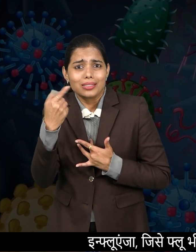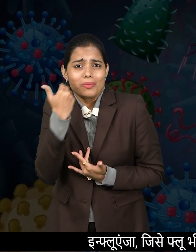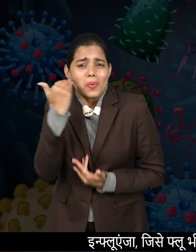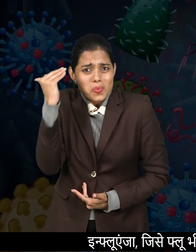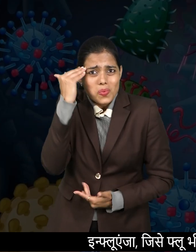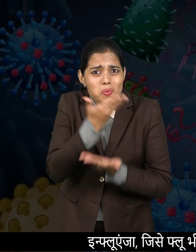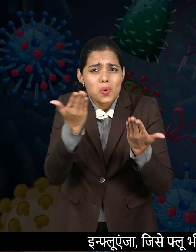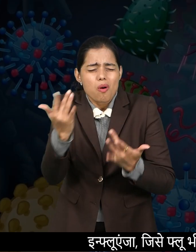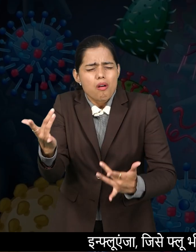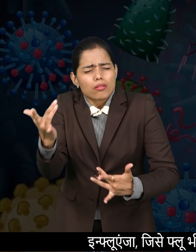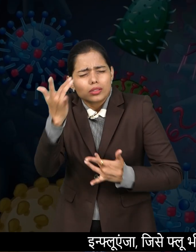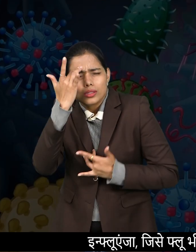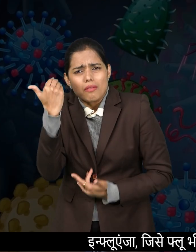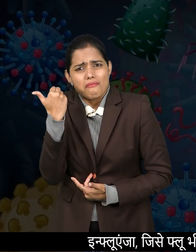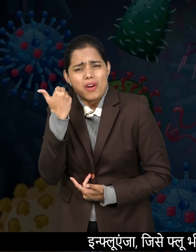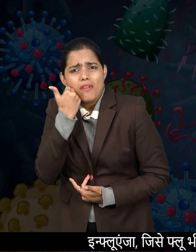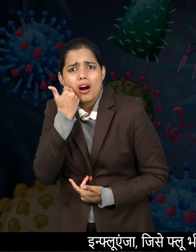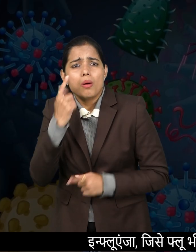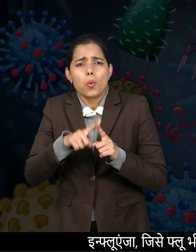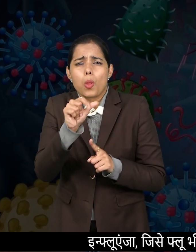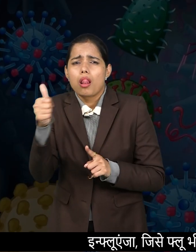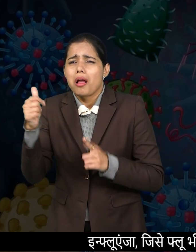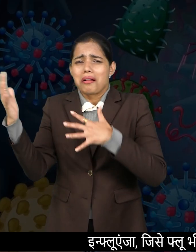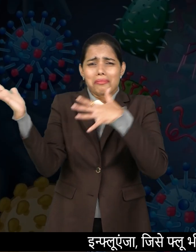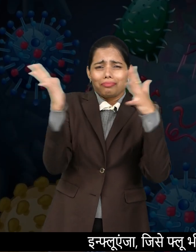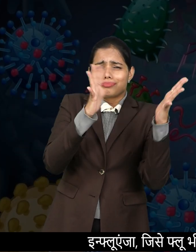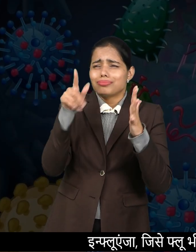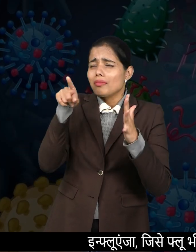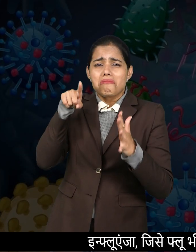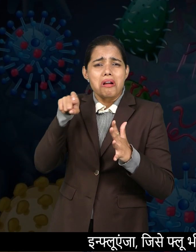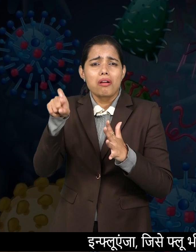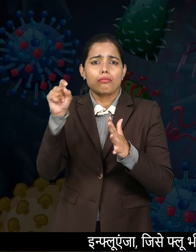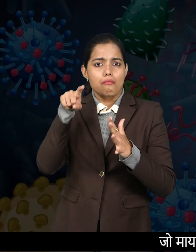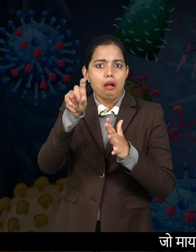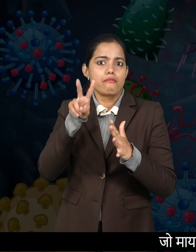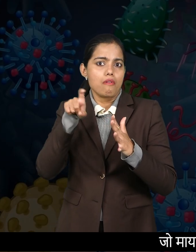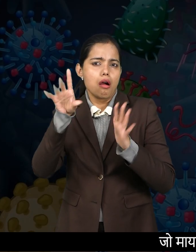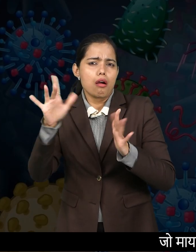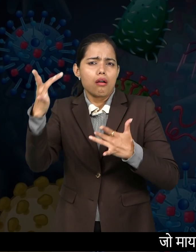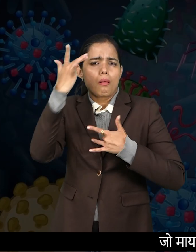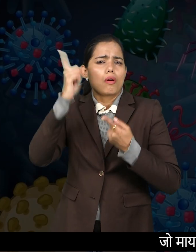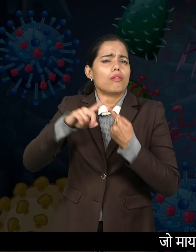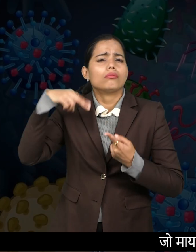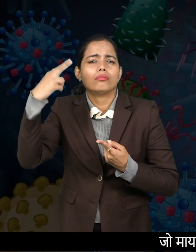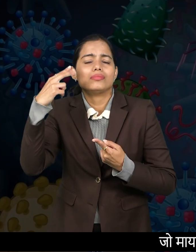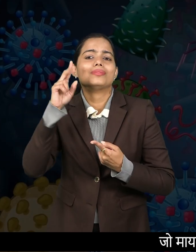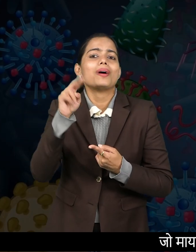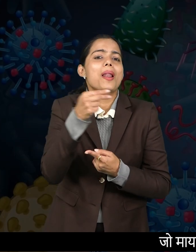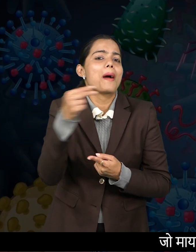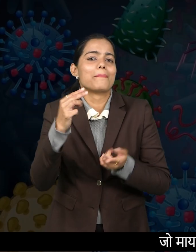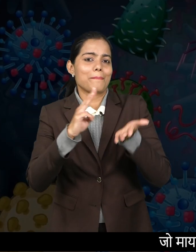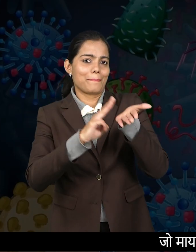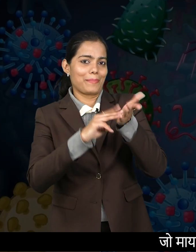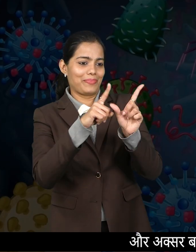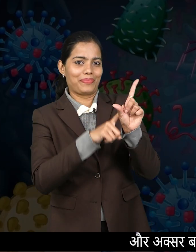इन्फ्लुएंजा, जिसे फ्लू भी कहते हैं, एक अन्य वायुजनित वायरल बीमारी है जो माइक्रोवायरस के वजह से होता